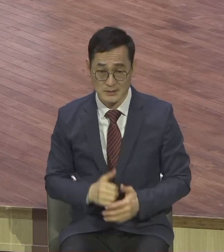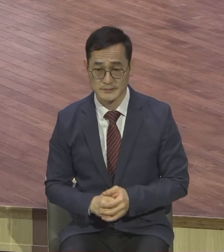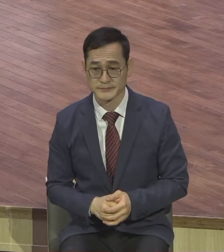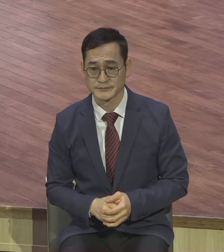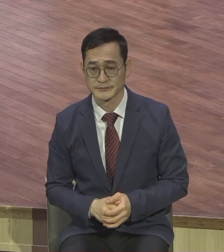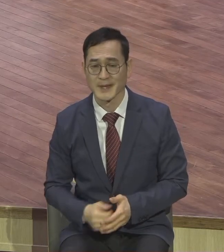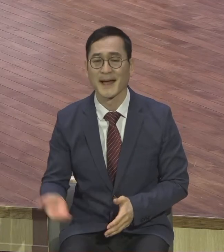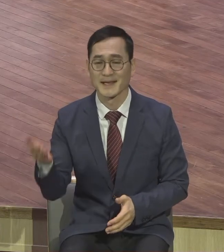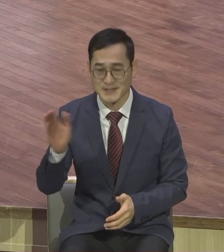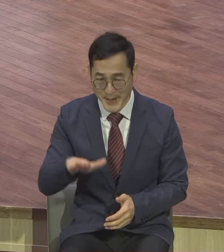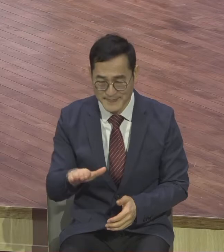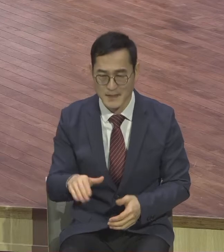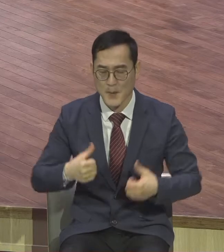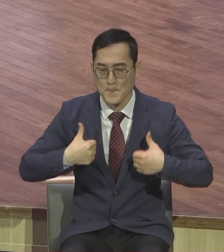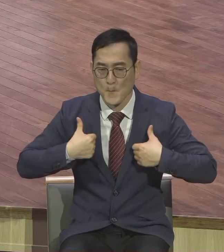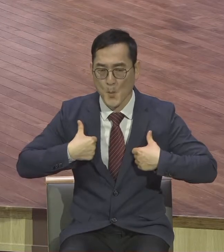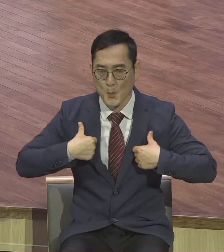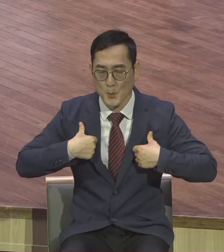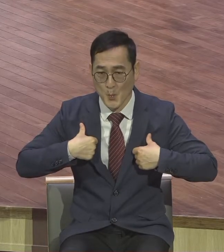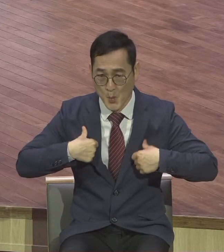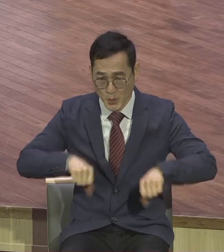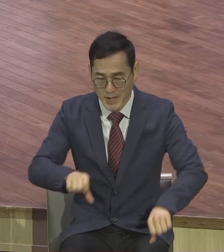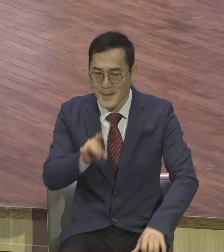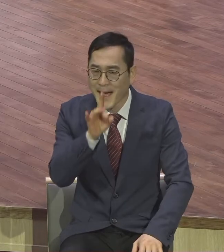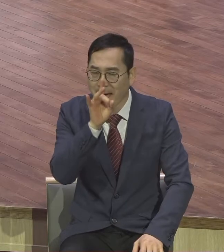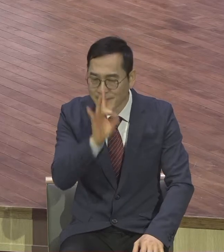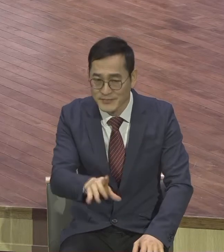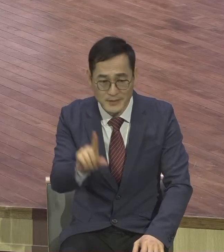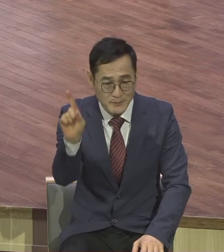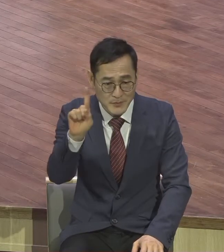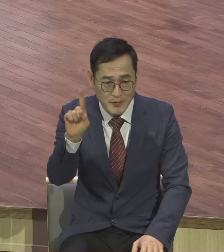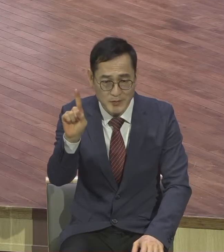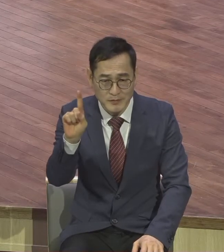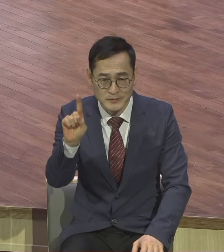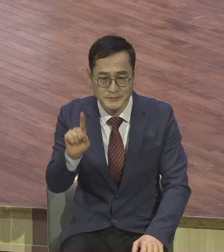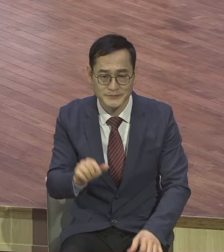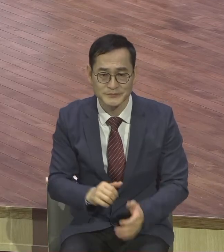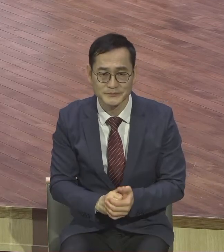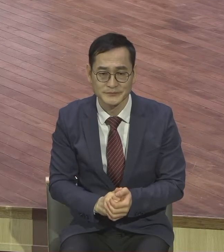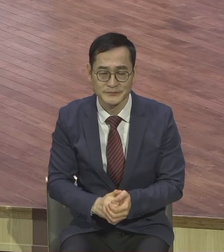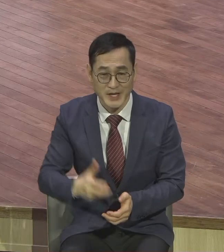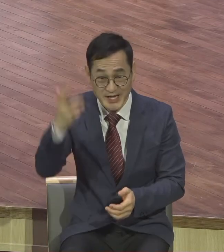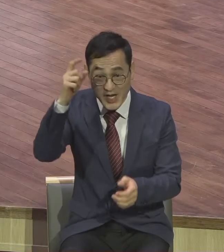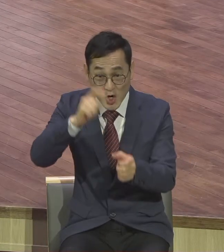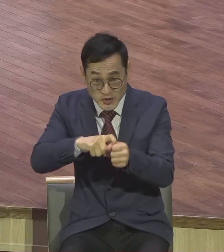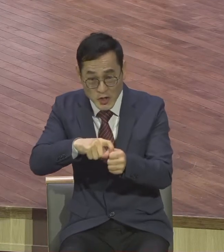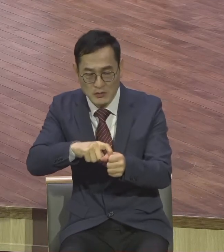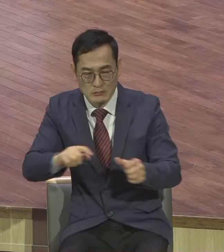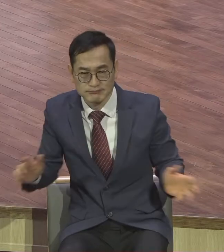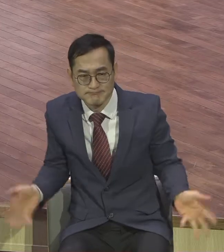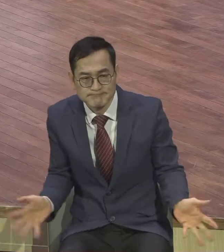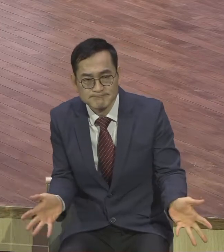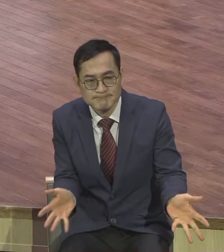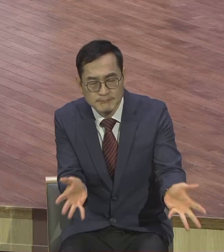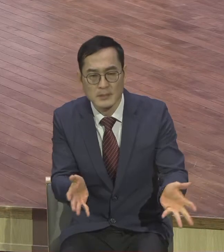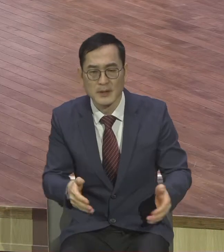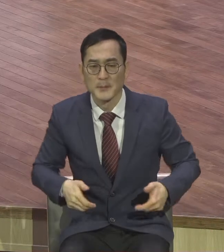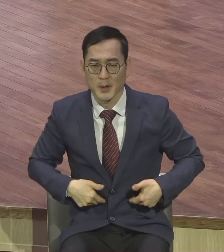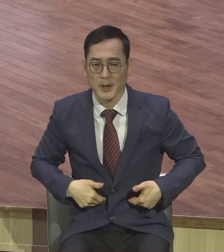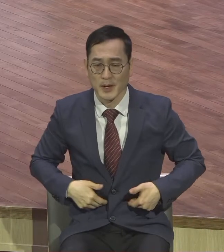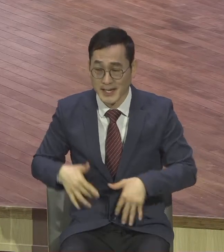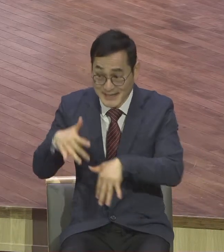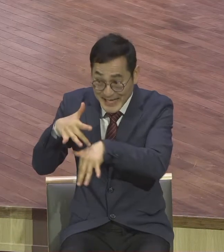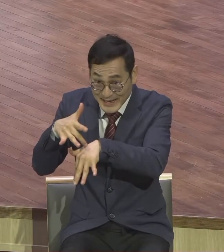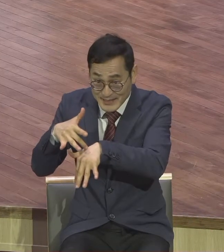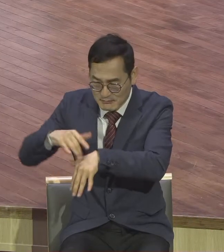바로 오늘 제목입니다. 영적 바람을 일으켜야 된다. 사단은 꼼짝